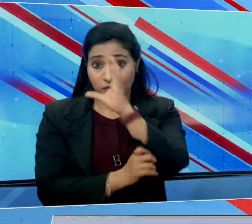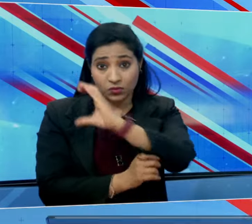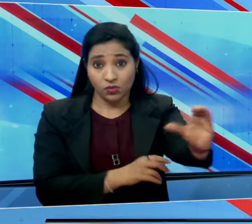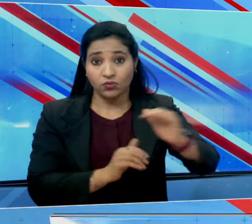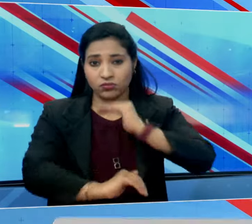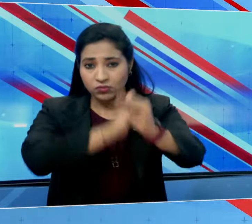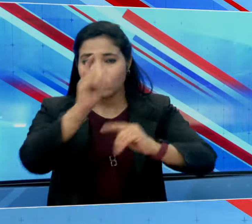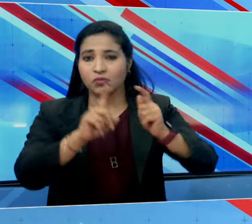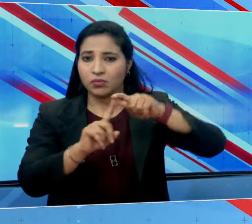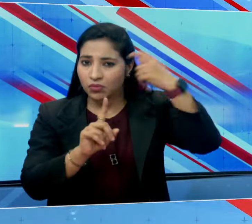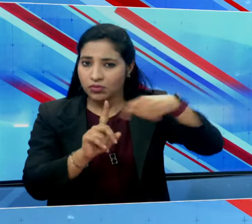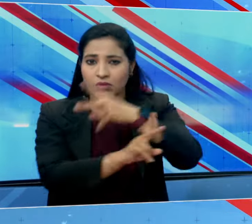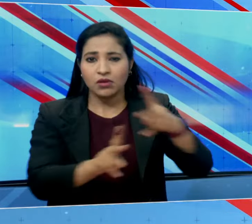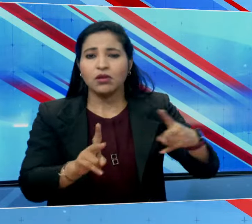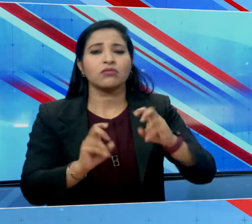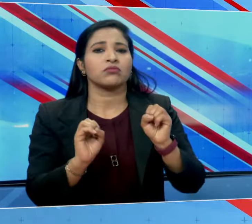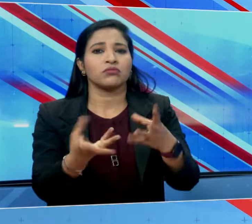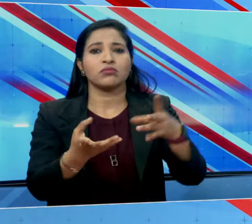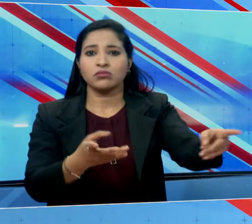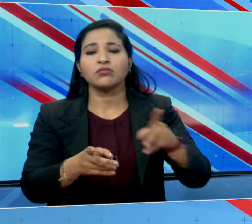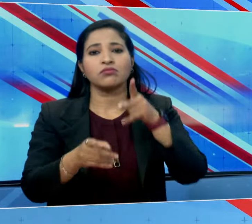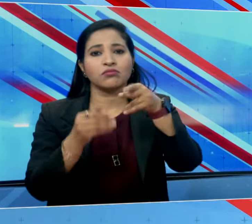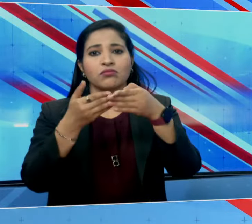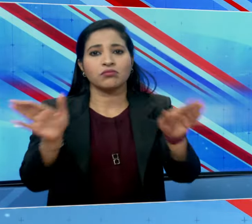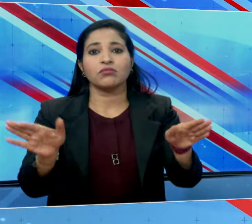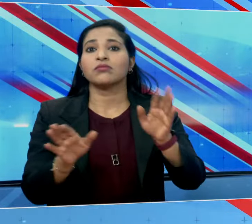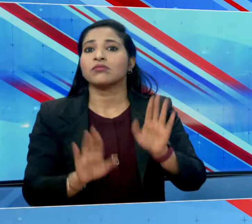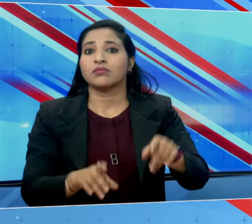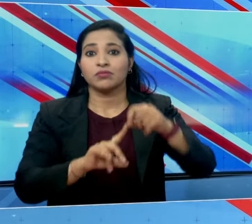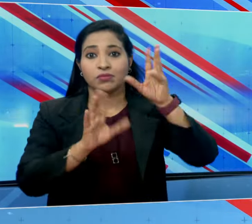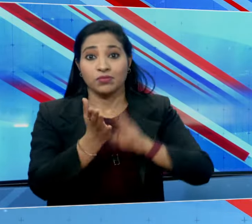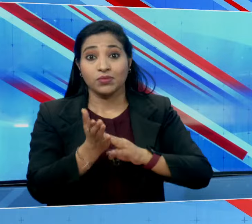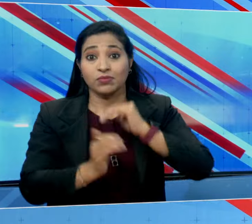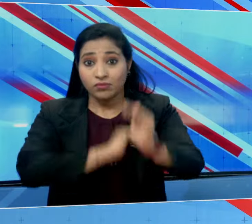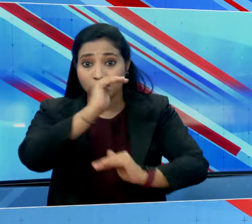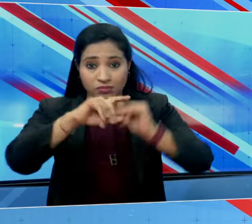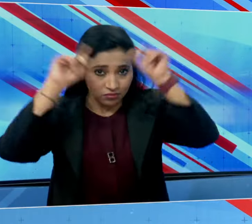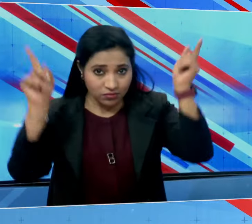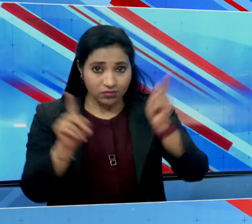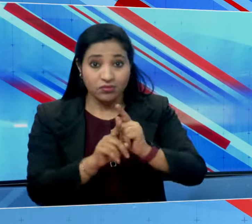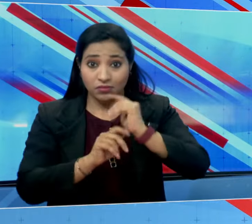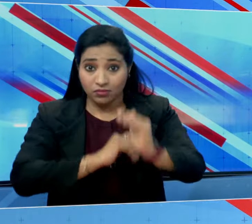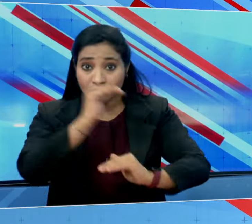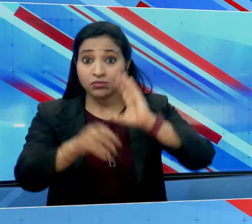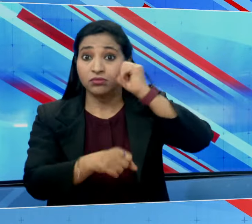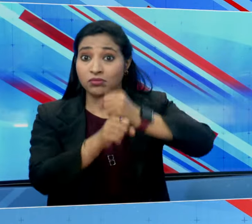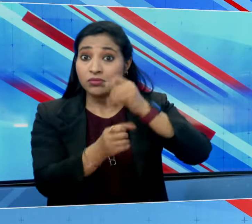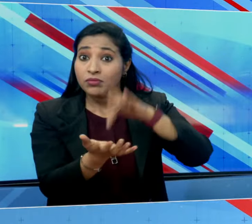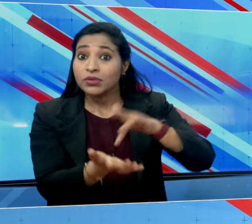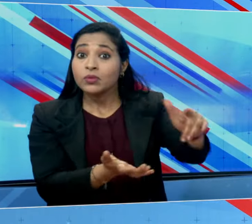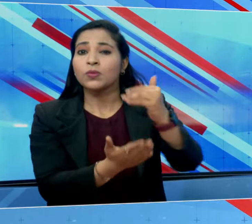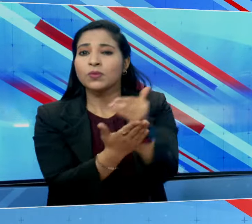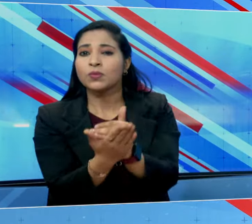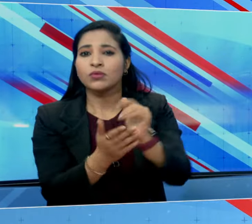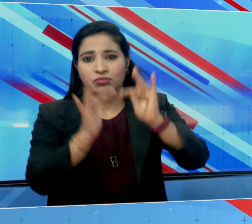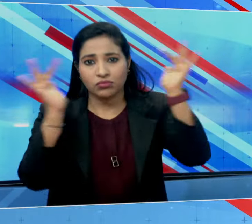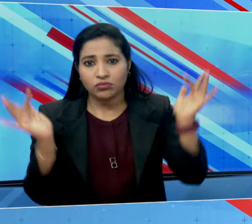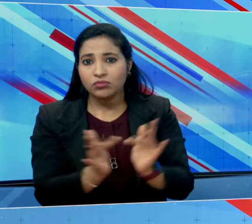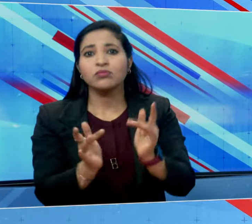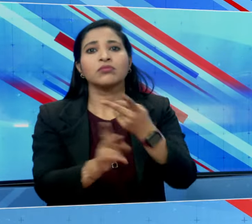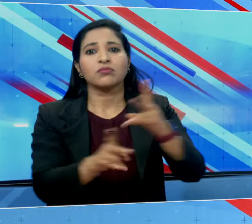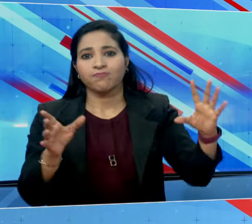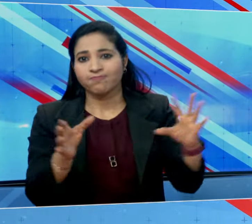विकास परियोजनाओं का शुभारंभ और शिलान्यास किया पीएम ने विकसित भारत विकसित छत्तीसगढ़ कार्यक्रम में वर्चुअल